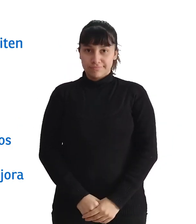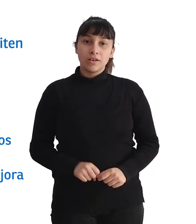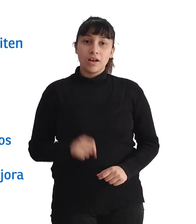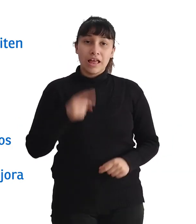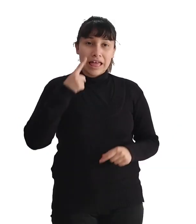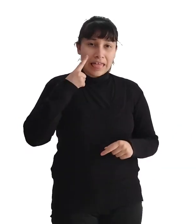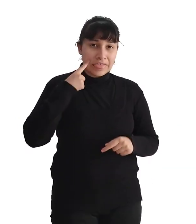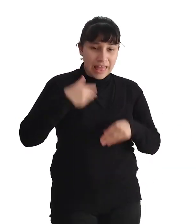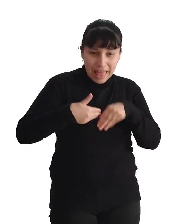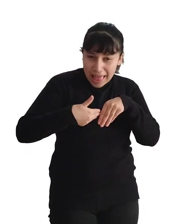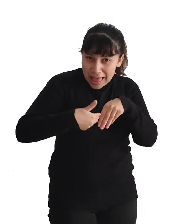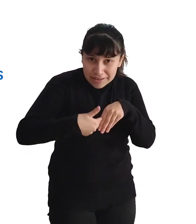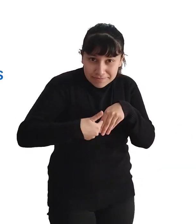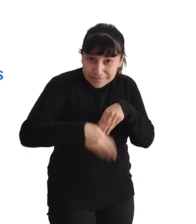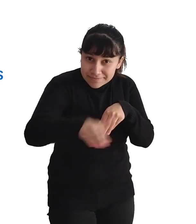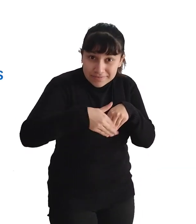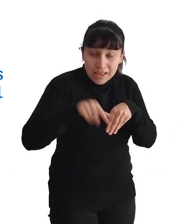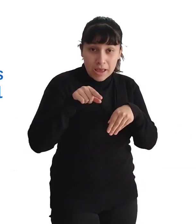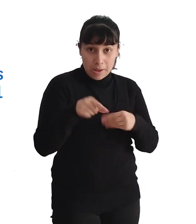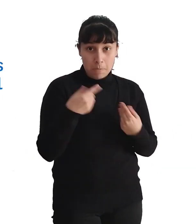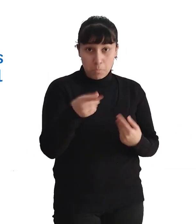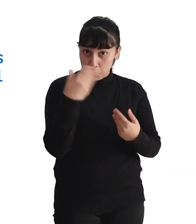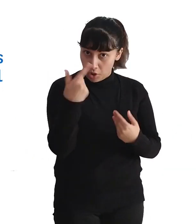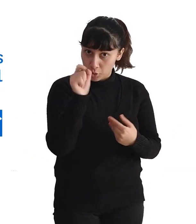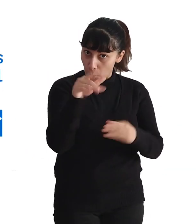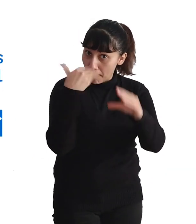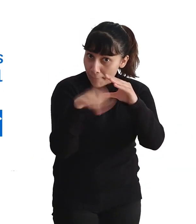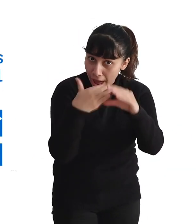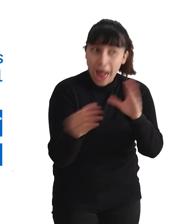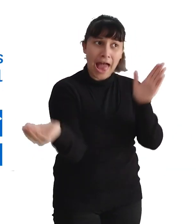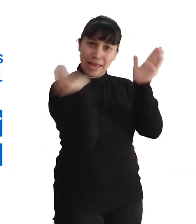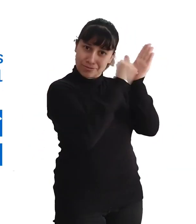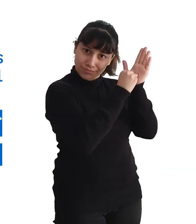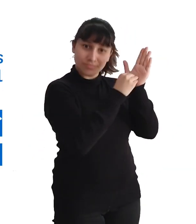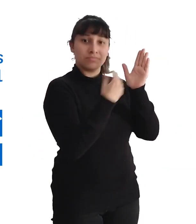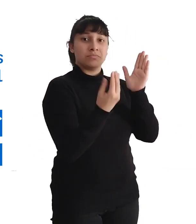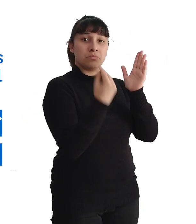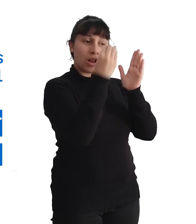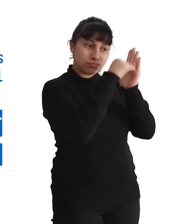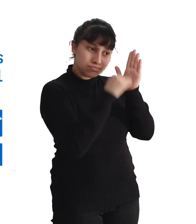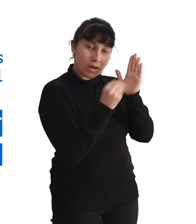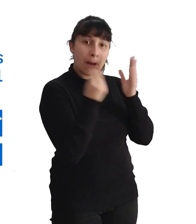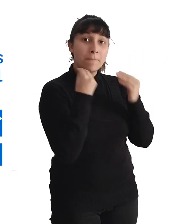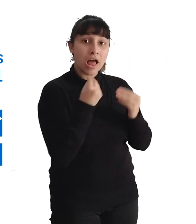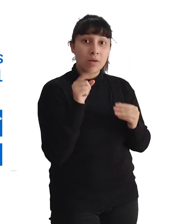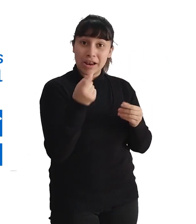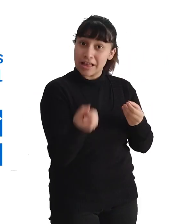en los próximos días vas a recibir un email con indicaciones para ingresar a la plataforma y participar de la actividad